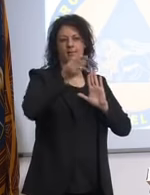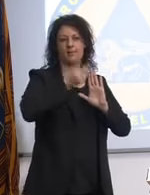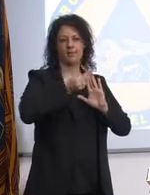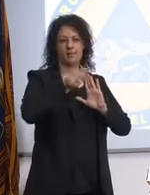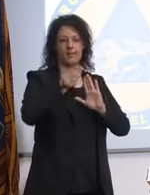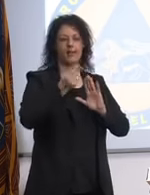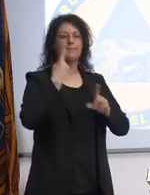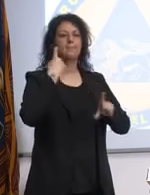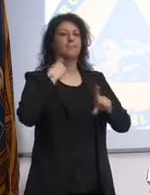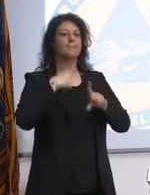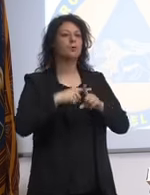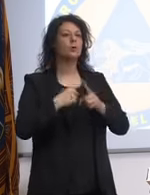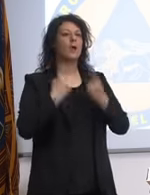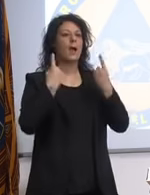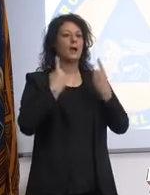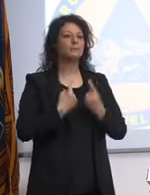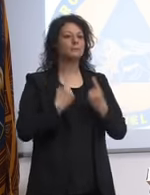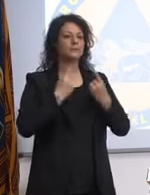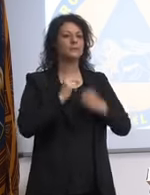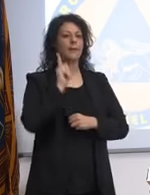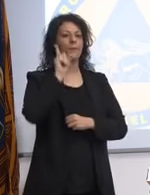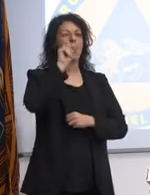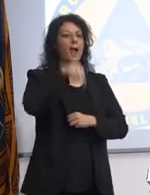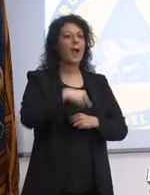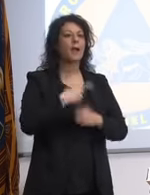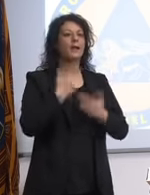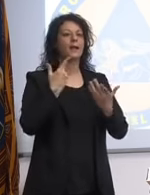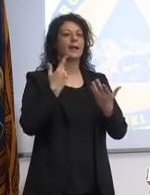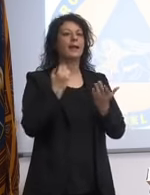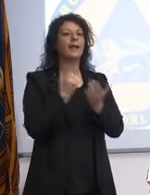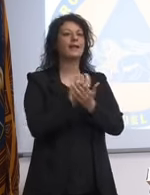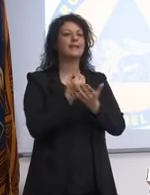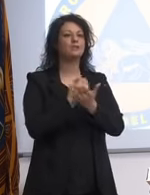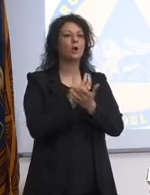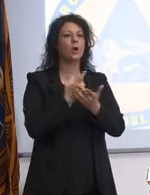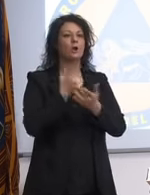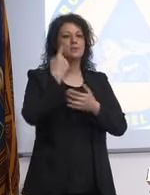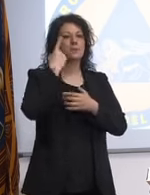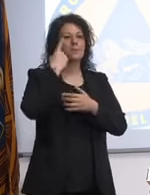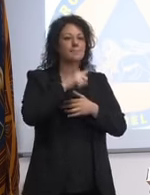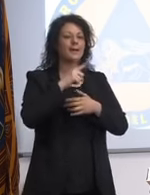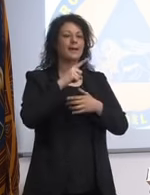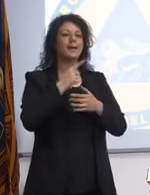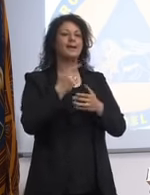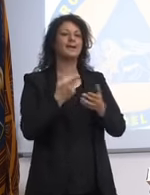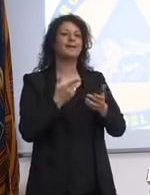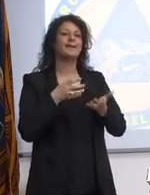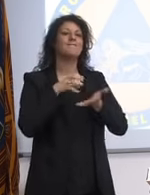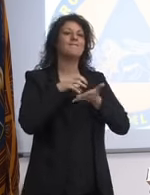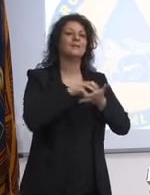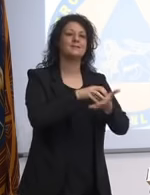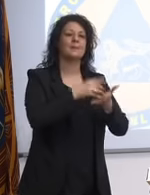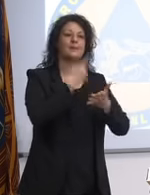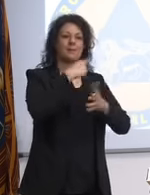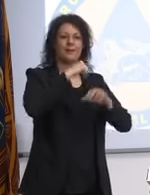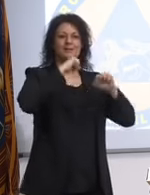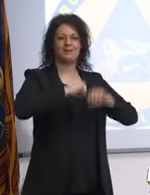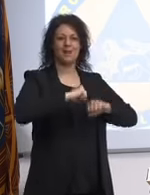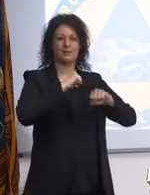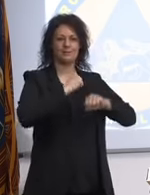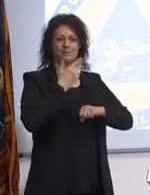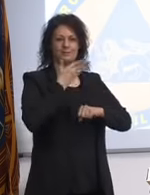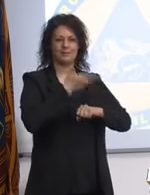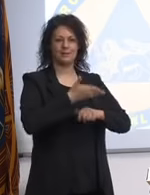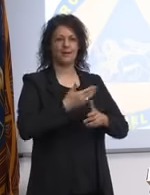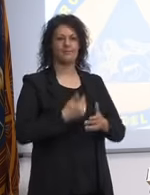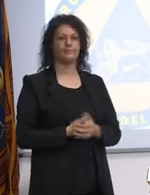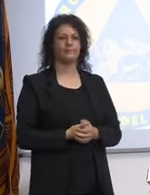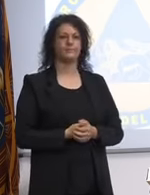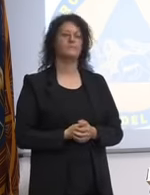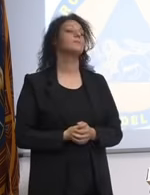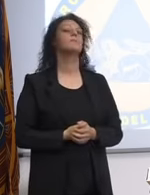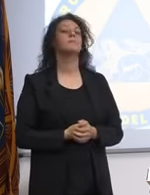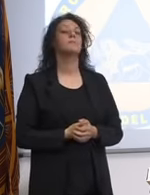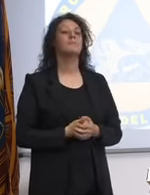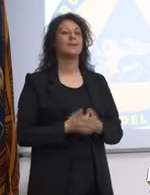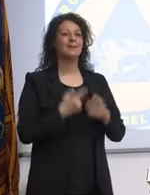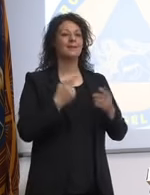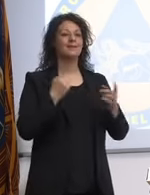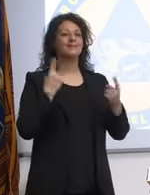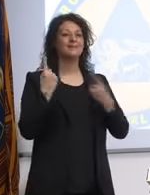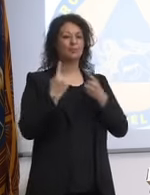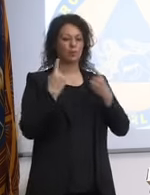risorse per il rilancio di tutto quello che sono gli investimenti nella sanità. Questa vicenda ci ha insegnato che gli investimenti nella